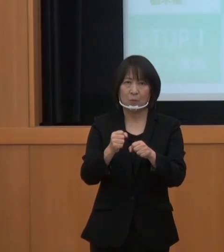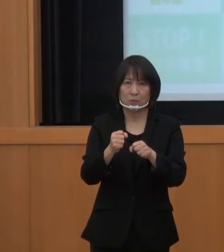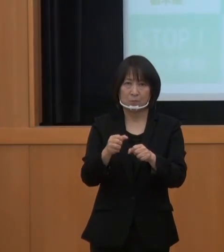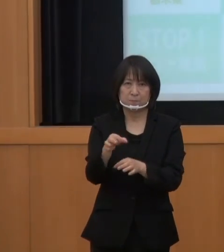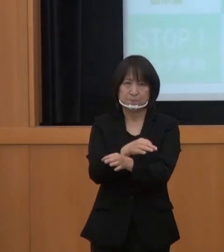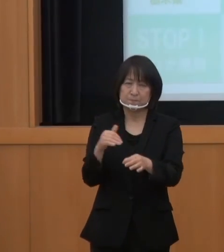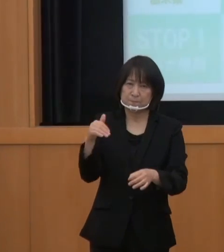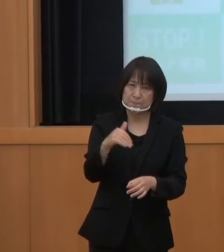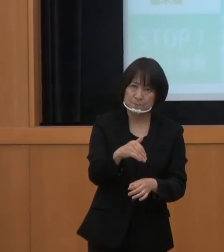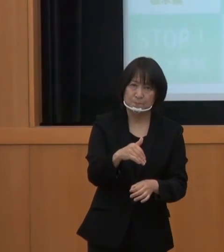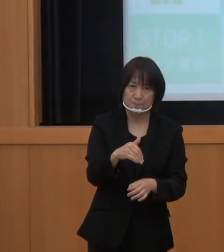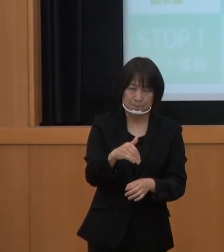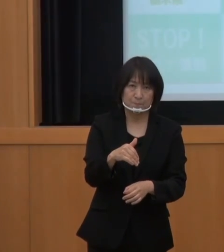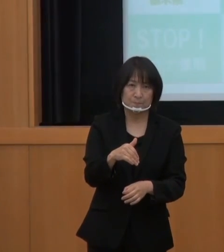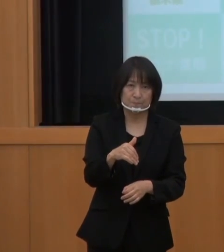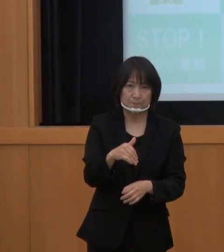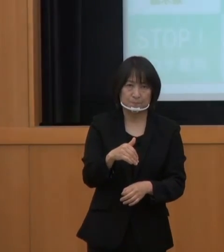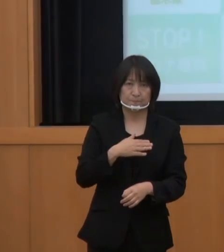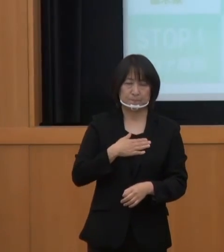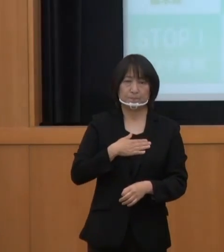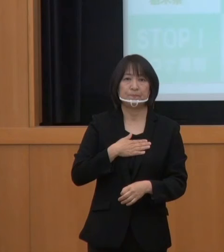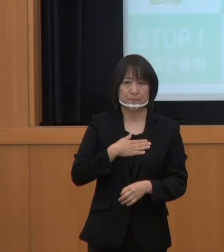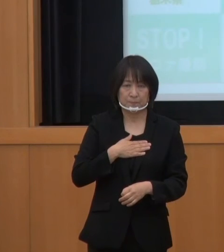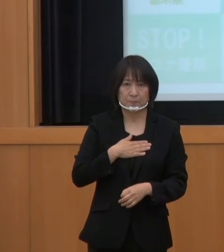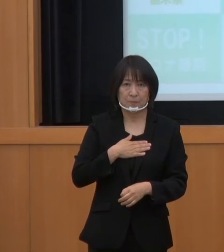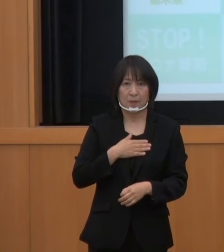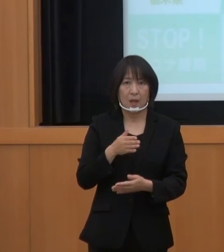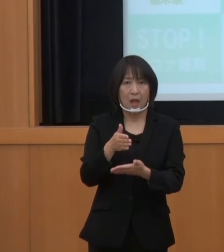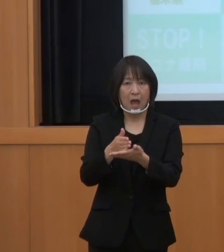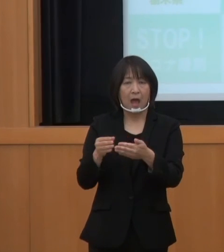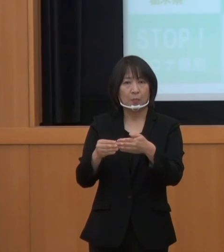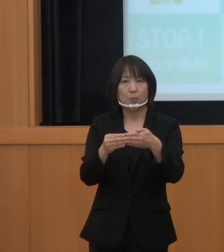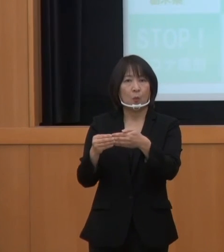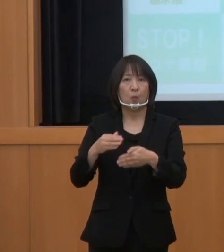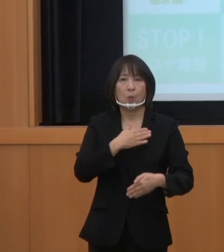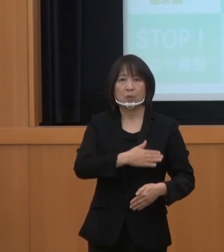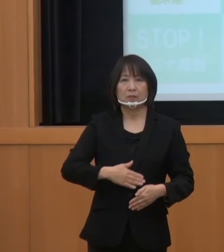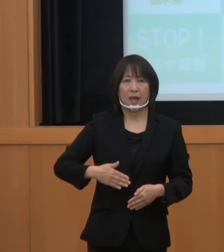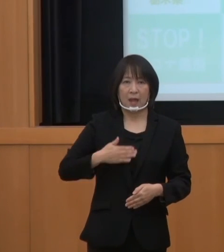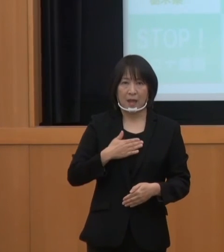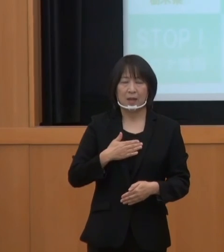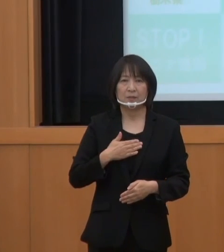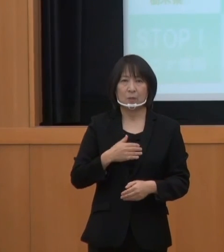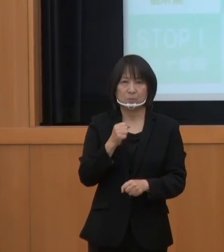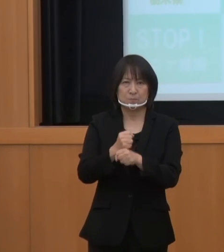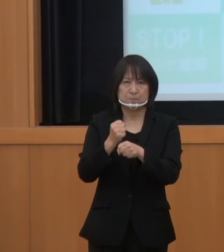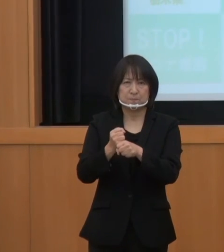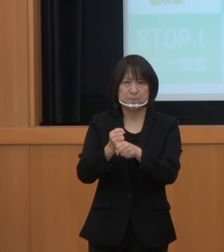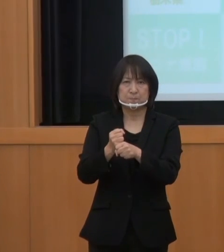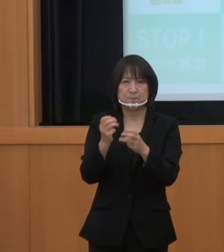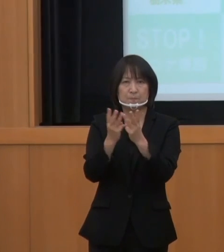自動車に関しては、世界的な半導体不足でカーメーカーが減産に迫られており、